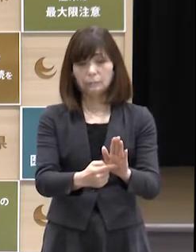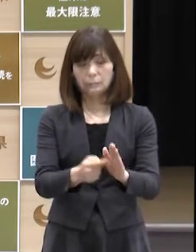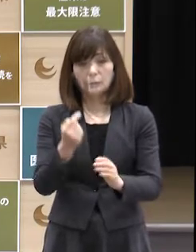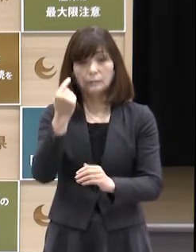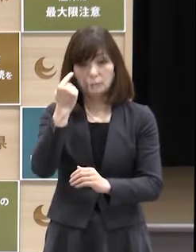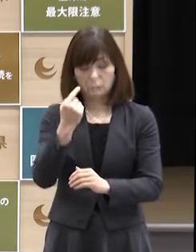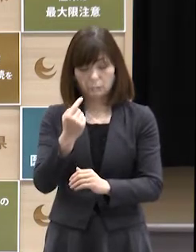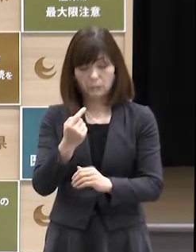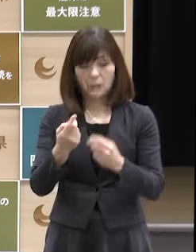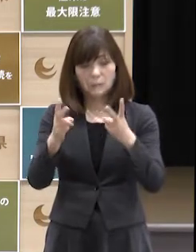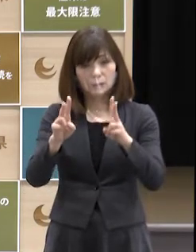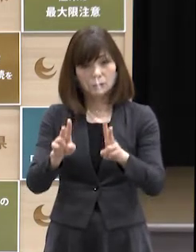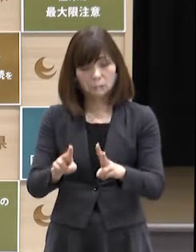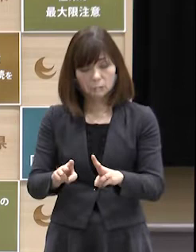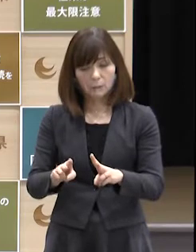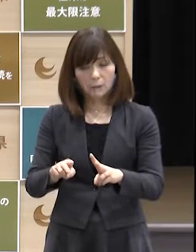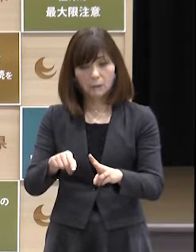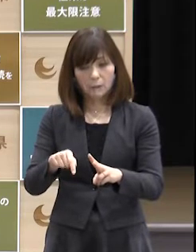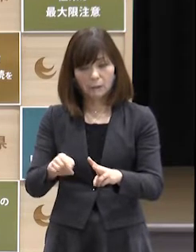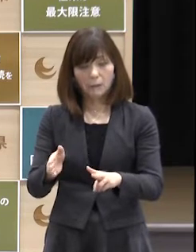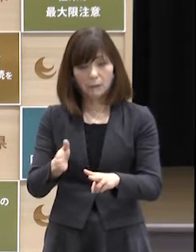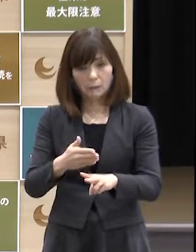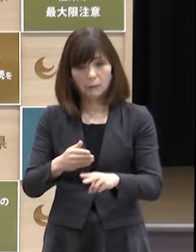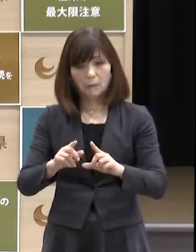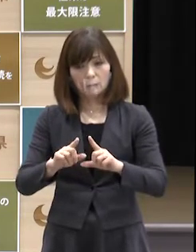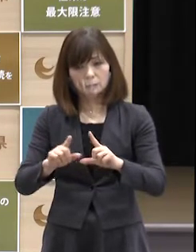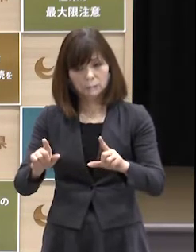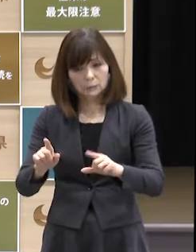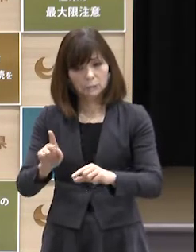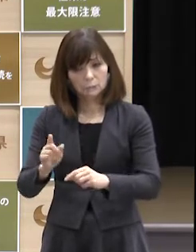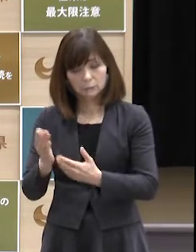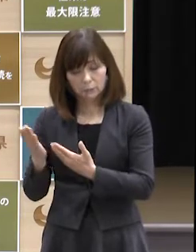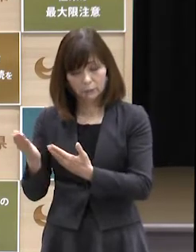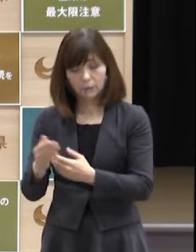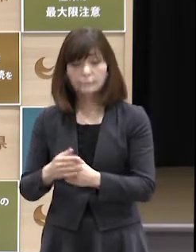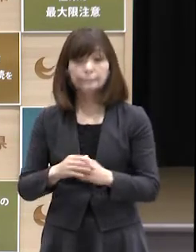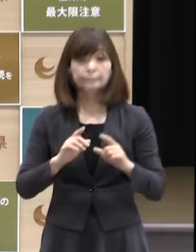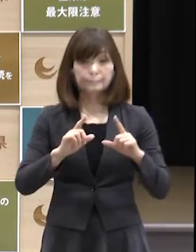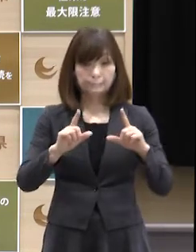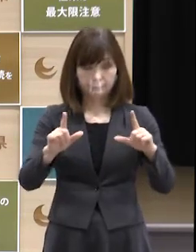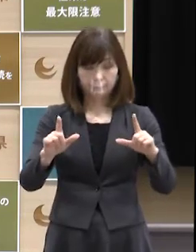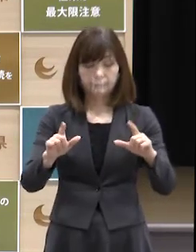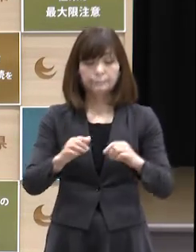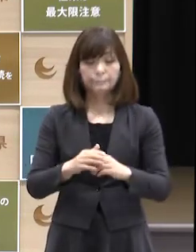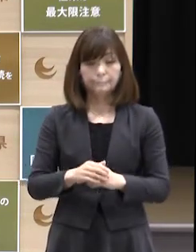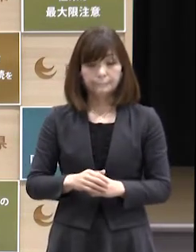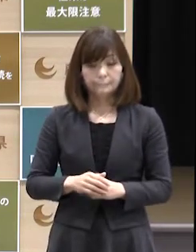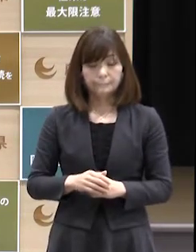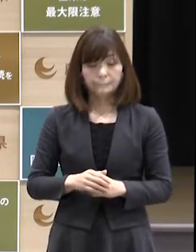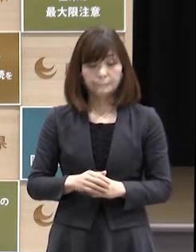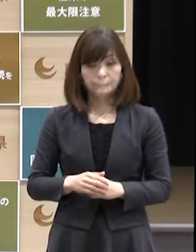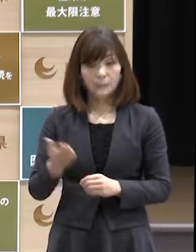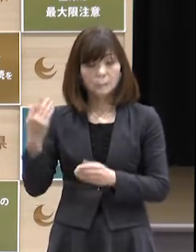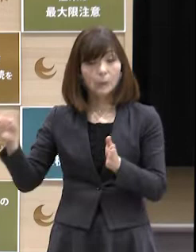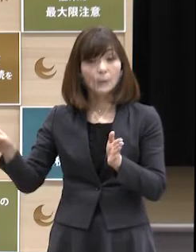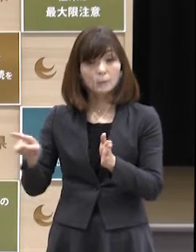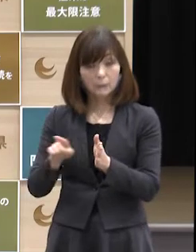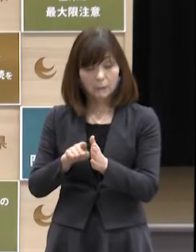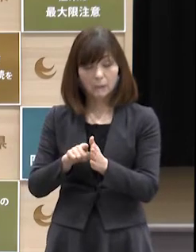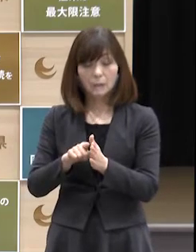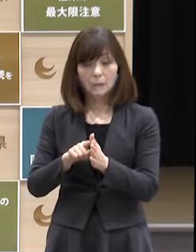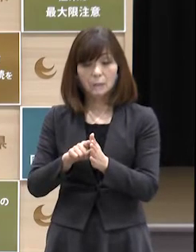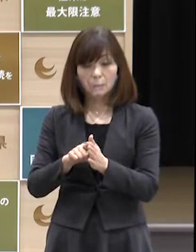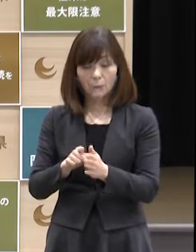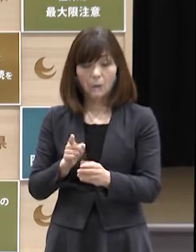広島からどのように答えていかれますでしょうか。 繰り返し申し上げますけれども、これまでやはり核抑止力というの